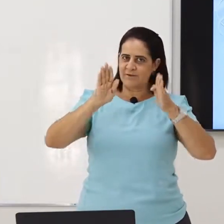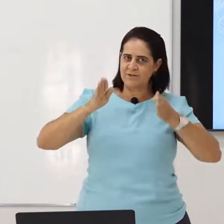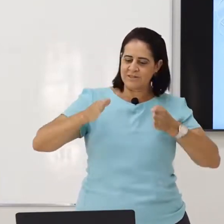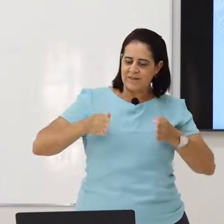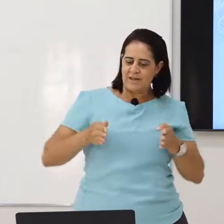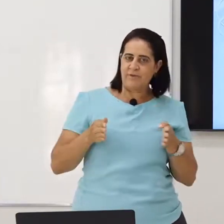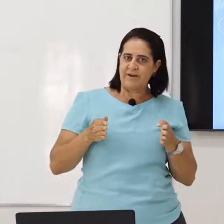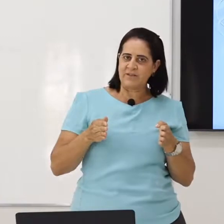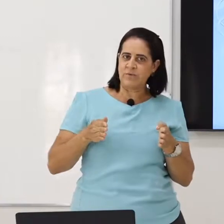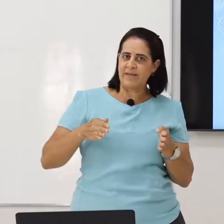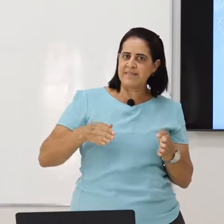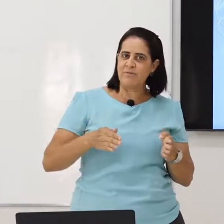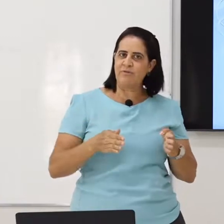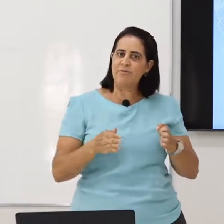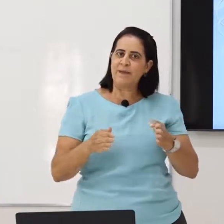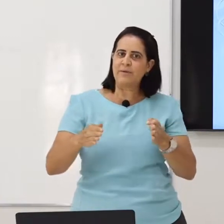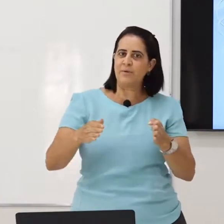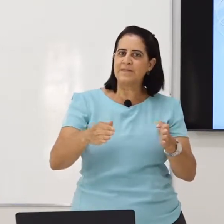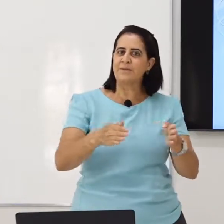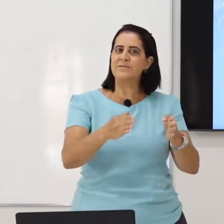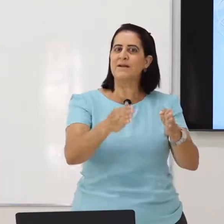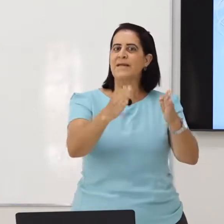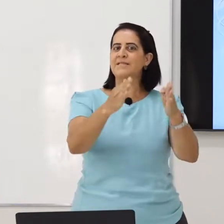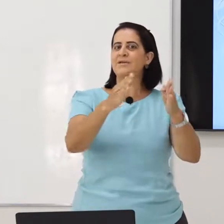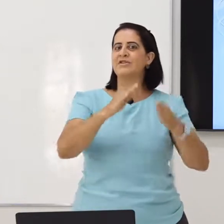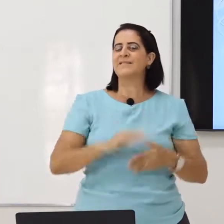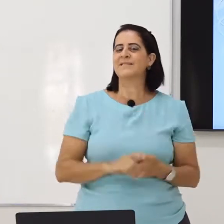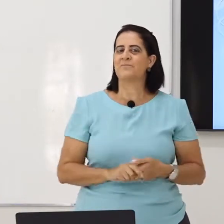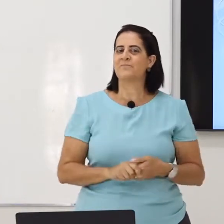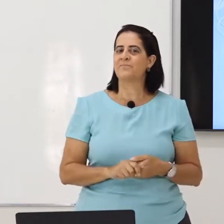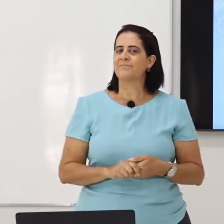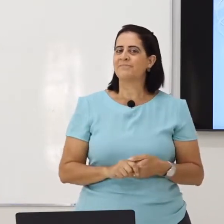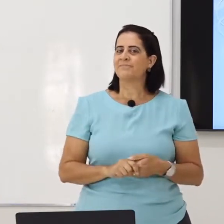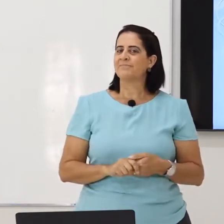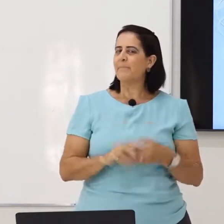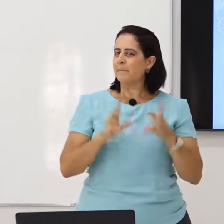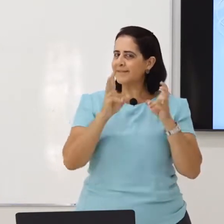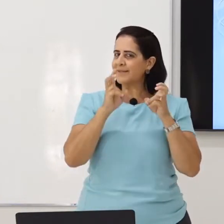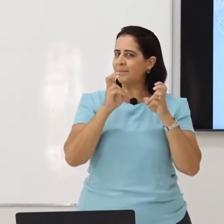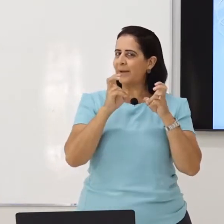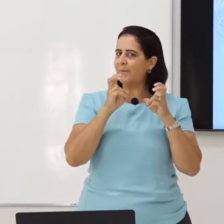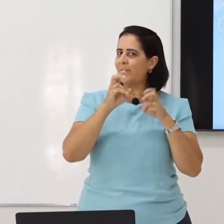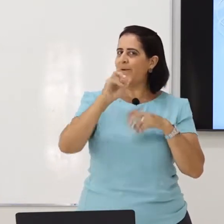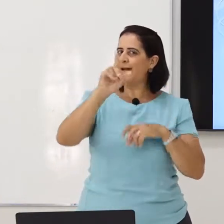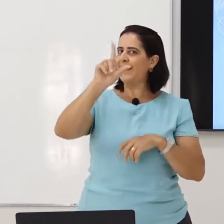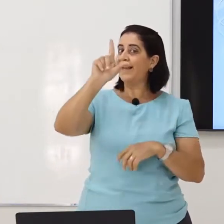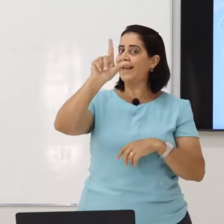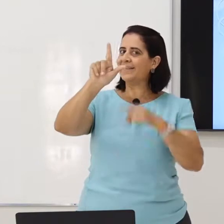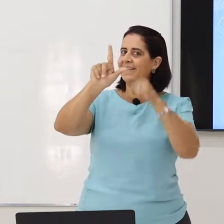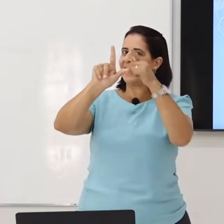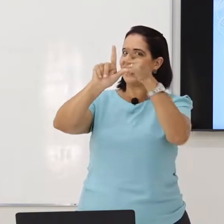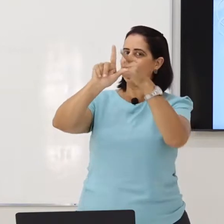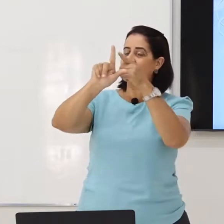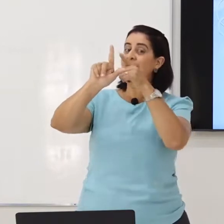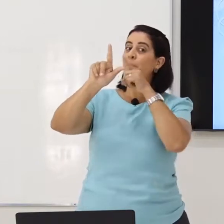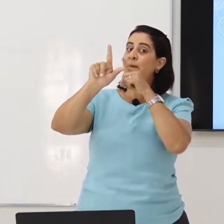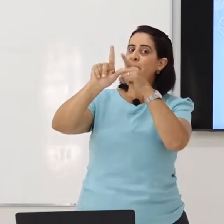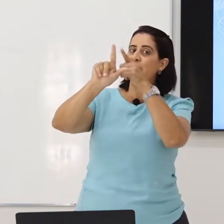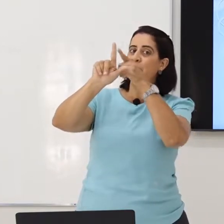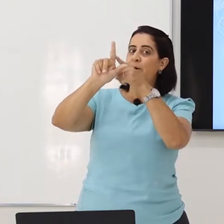fechados. Eu faço esse movimento com as mãos na mesma direção. Percebeu? Letra L. Então, primeiro a mão